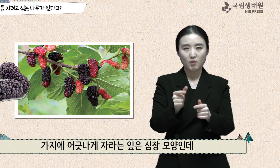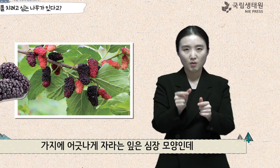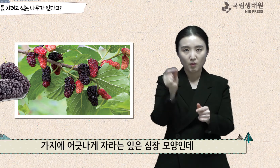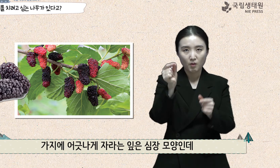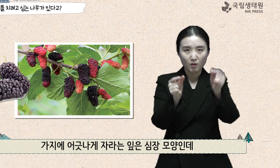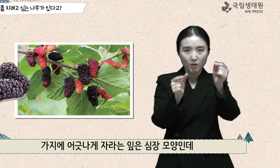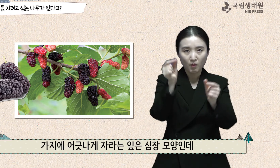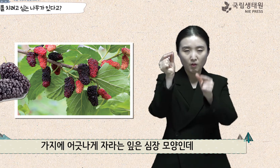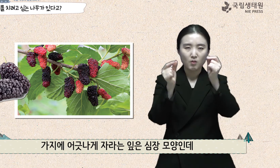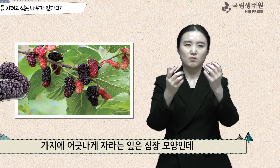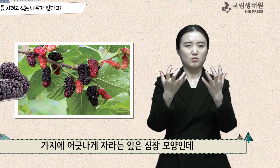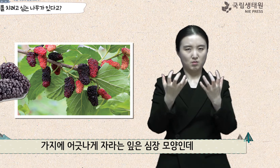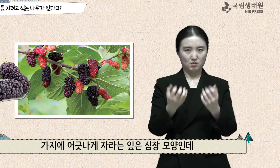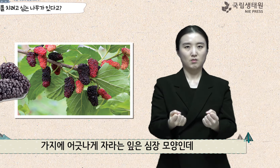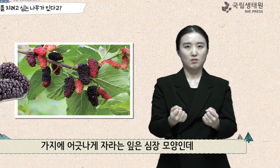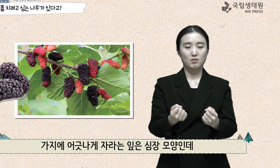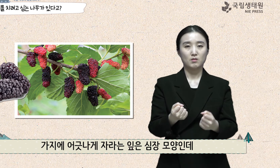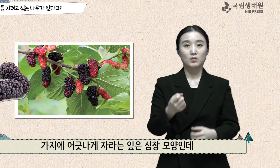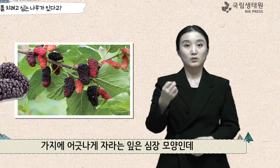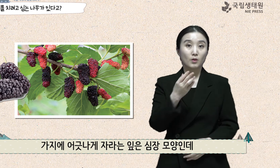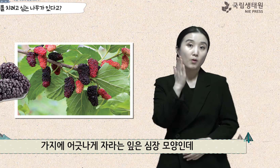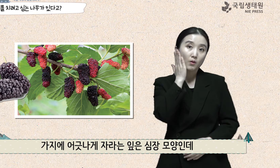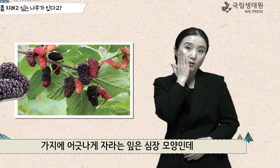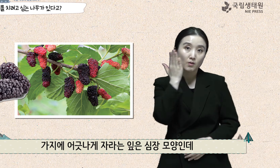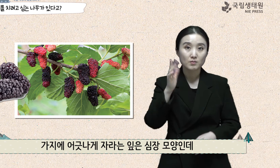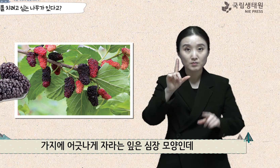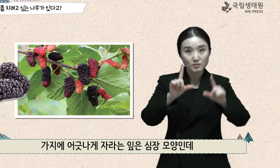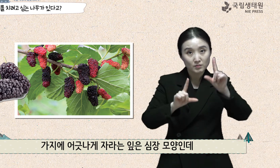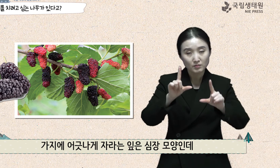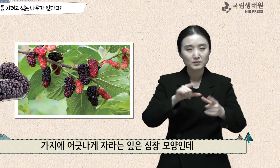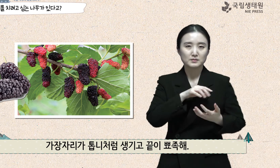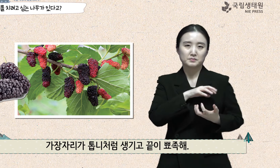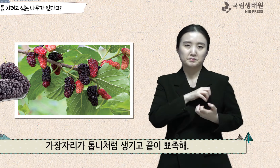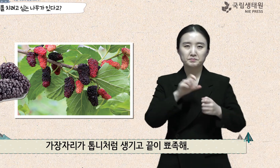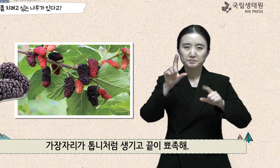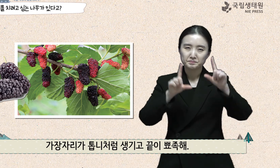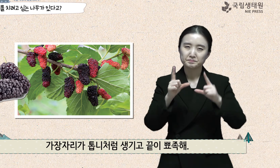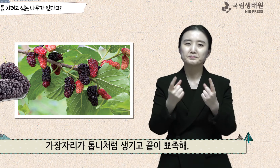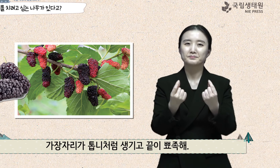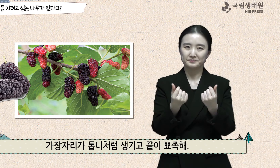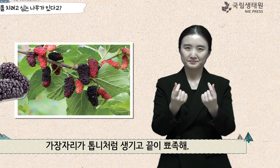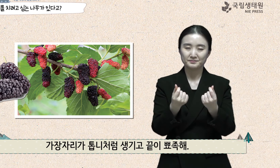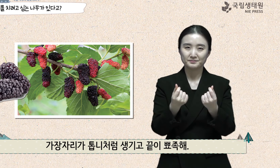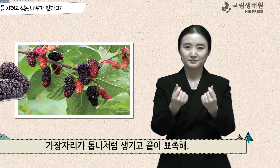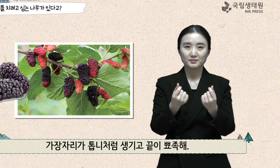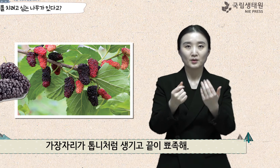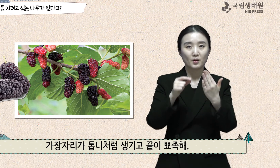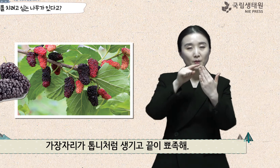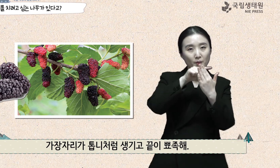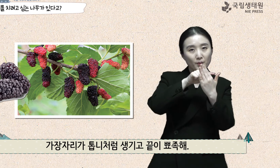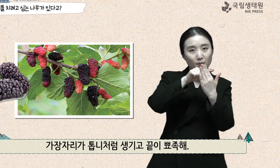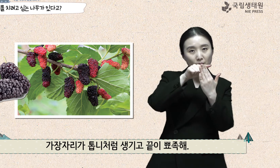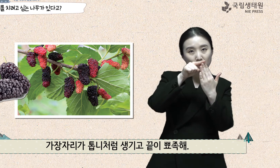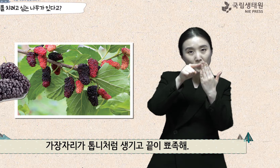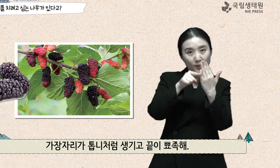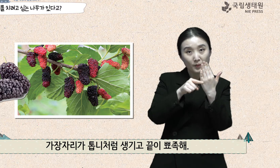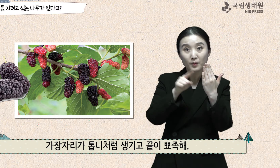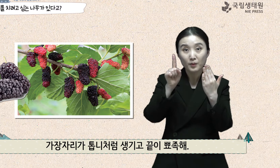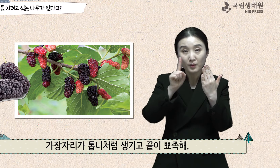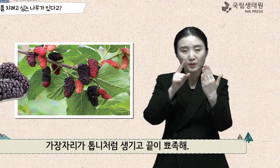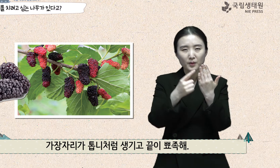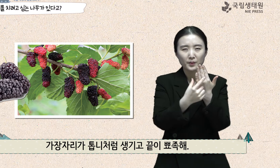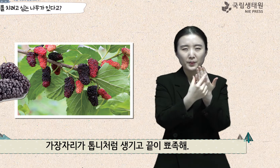가지에 어긋나게 자라는 잎은 심장 모양인데 가장자리가 톱니처럼 생기고 끝이